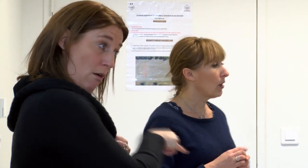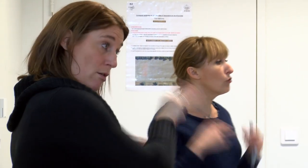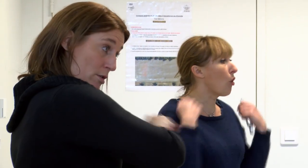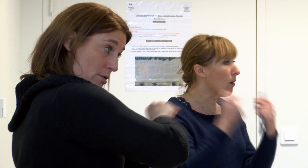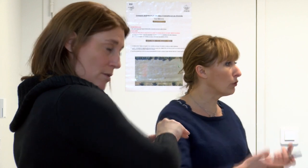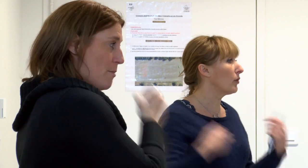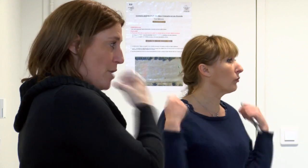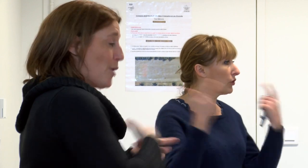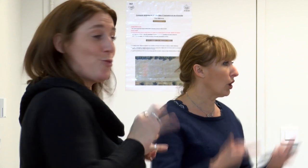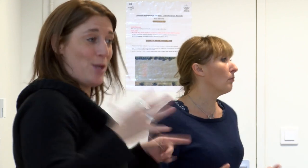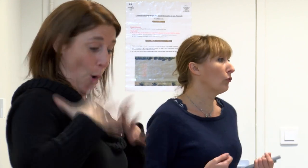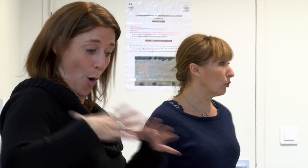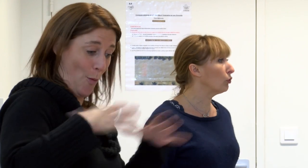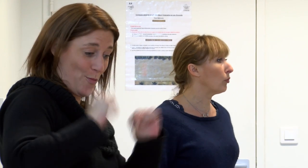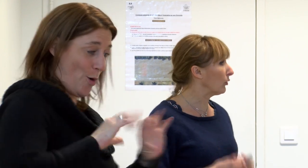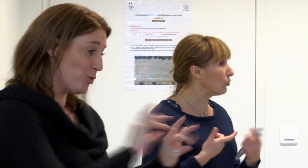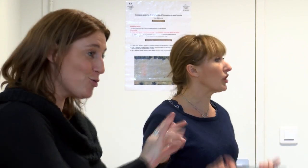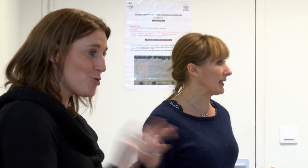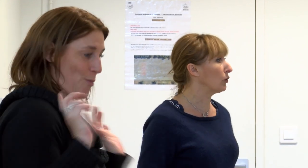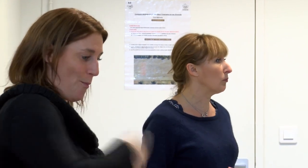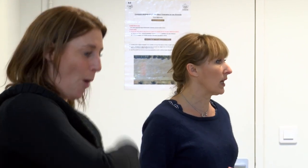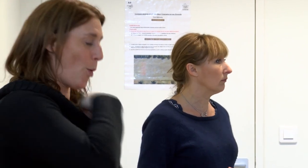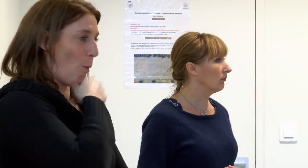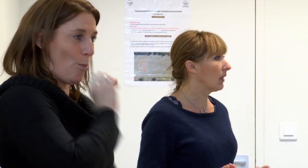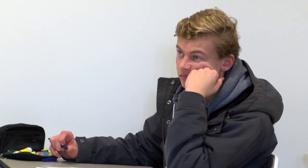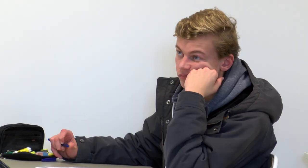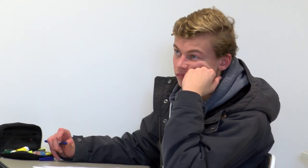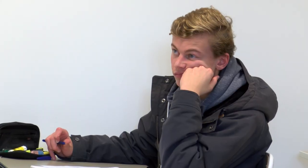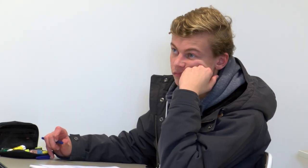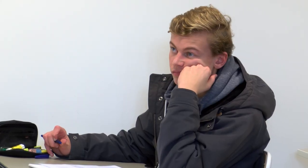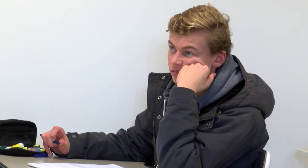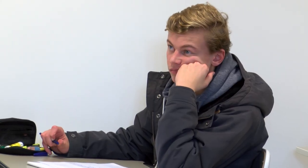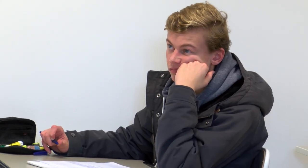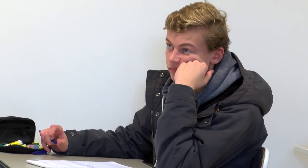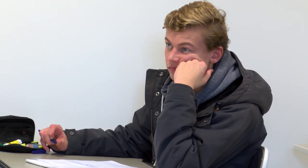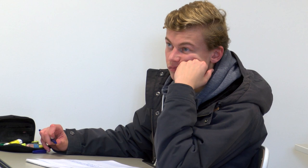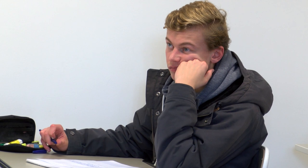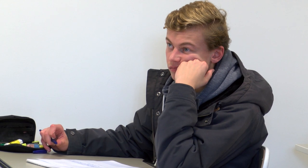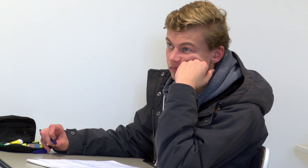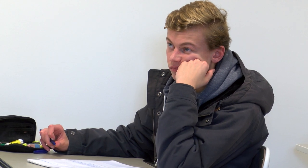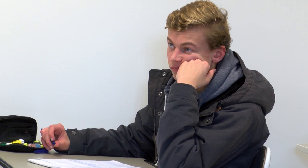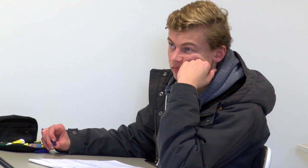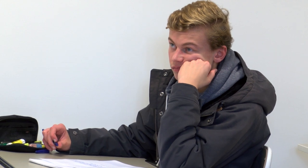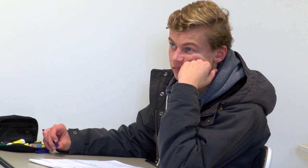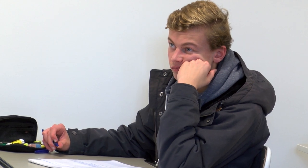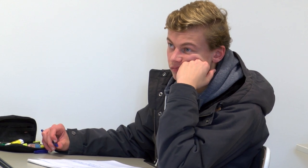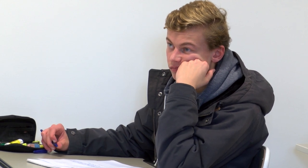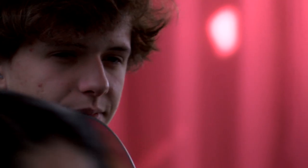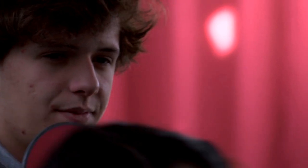Une robe, tu peux la toucher, un manteau, tu peux la toucher, c'est un bien. Donc, je produis... Alors, je produis quoi ?